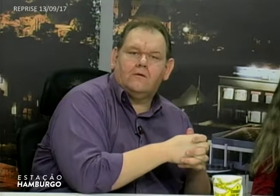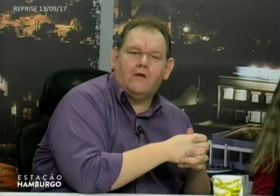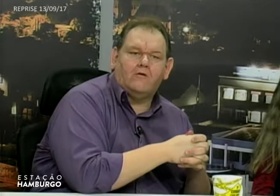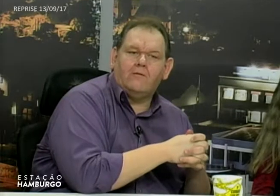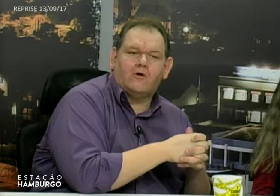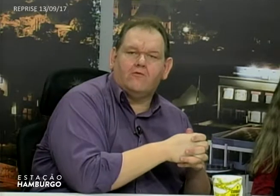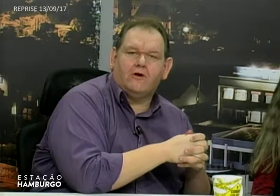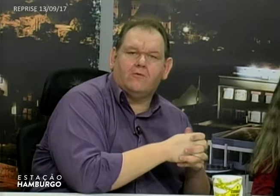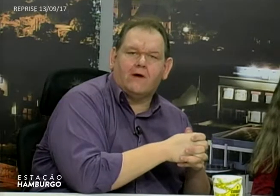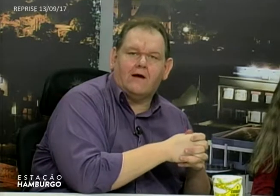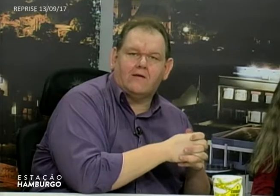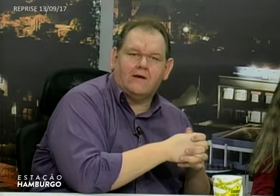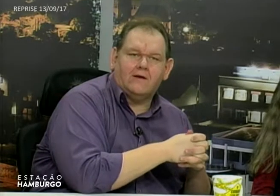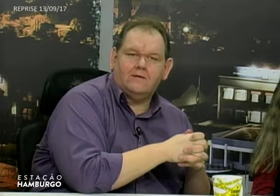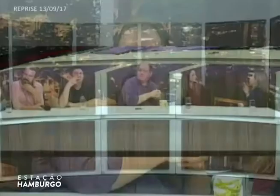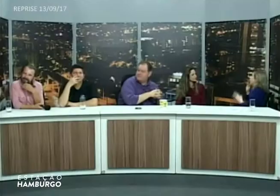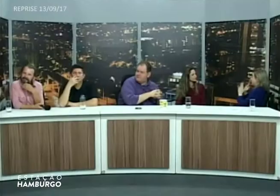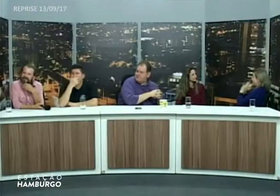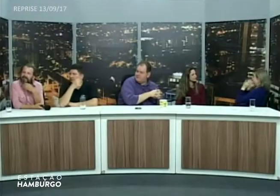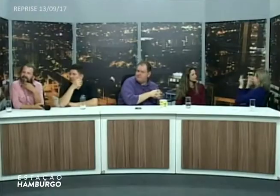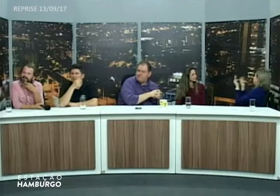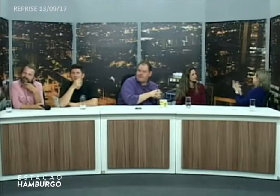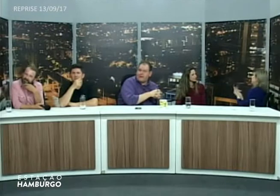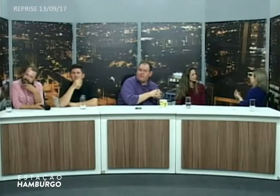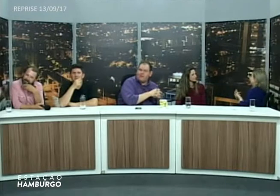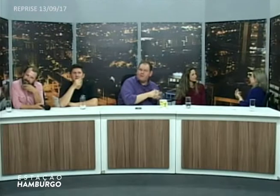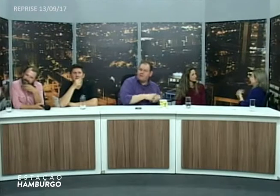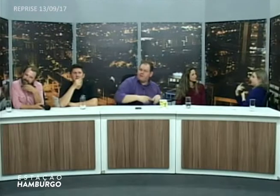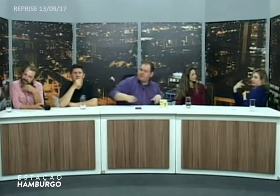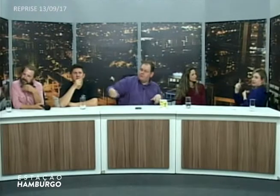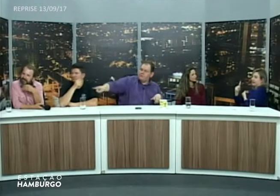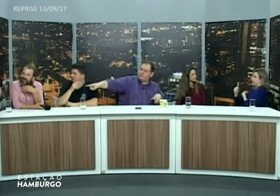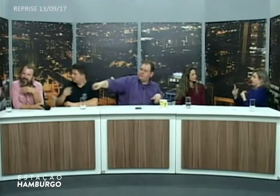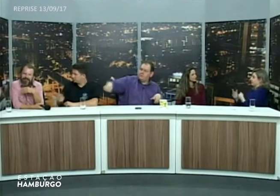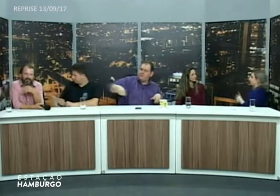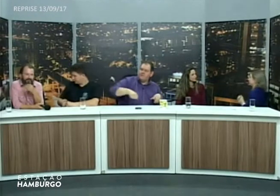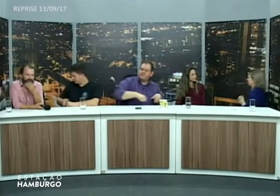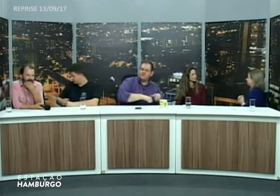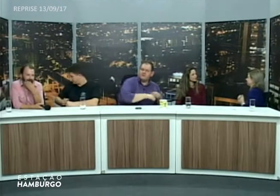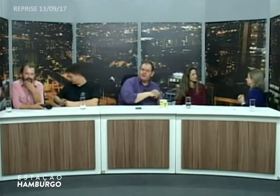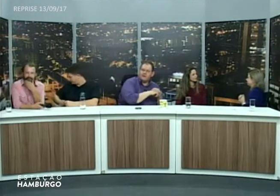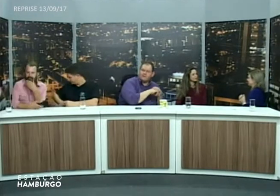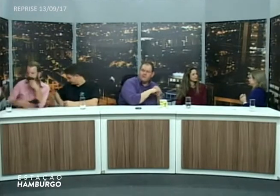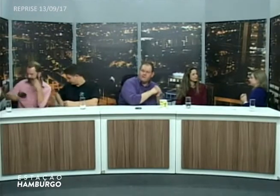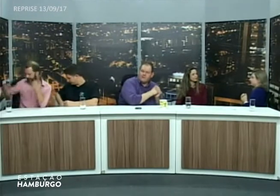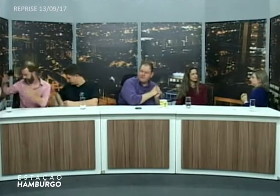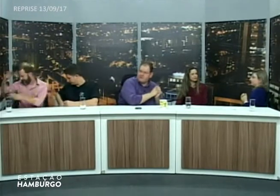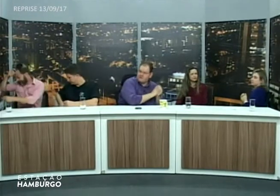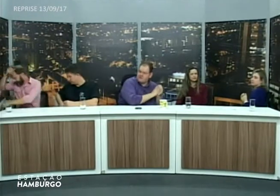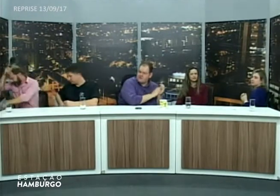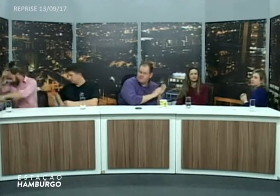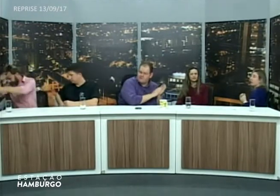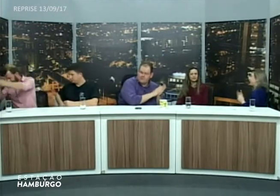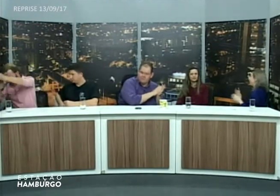Não tem microfone para o Carlos aí, né? Pega um pouquinho aqui Dele o do David. David. Carlos, participa com a gente aqui um